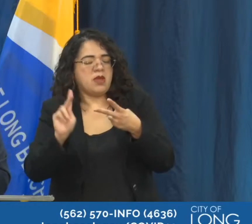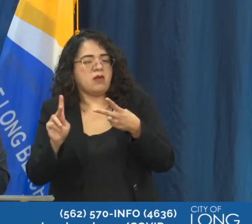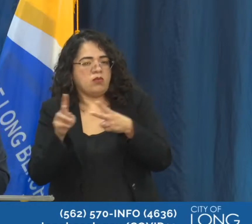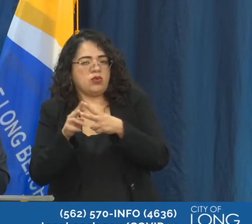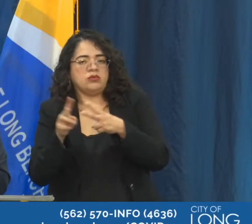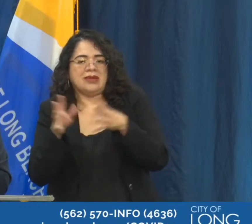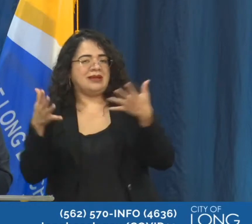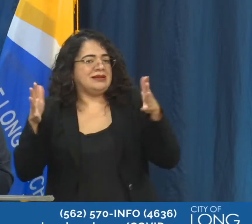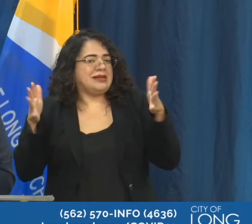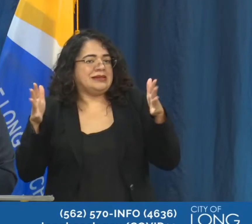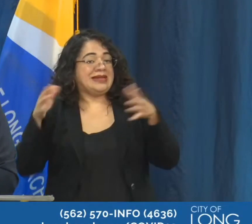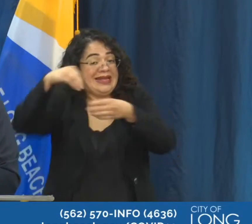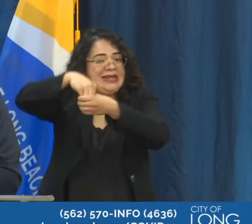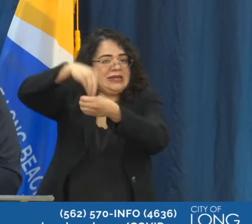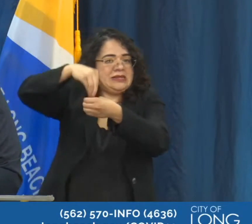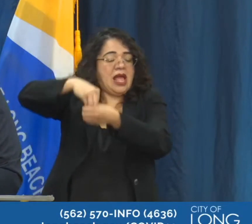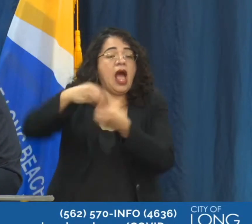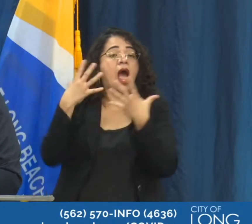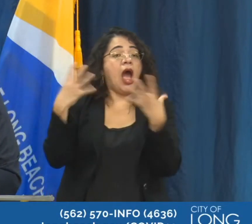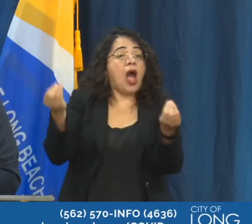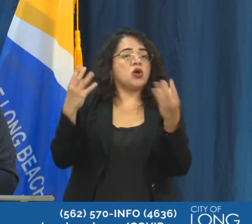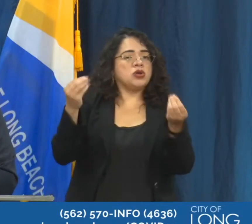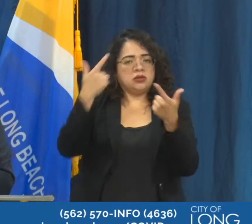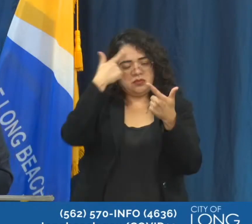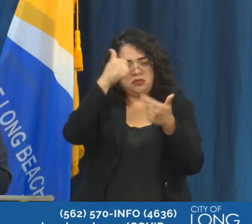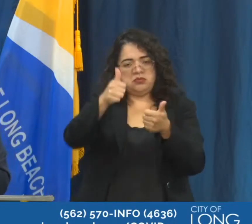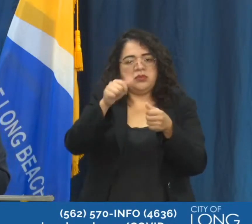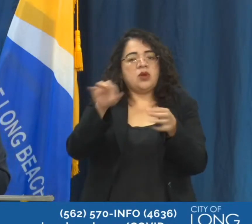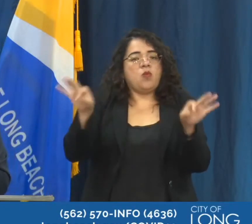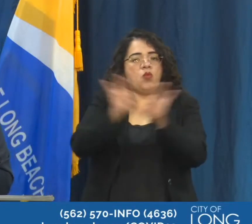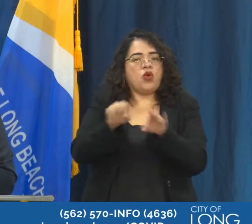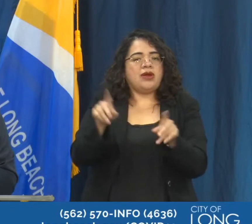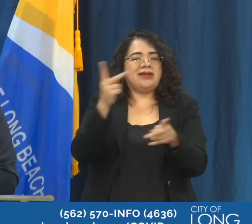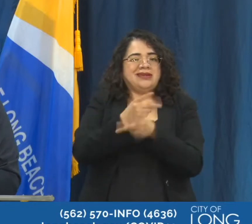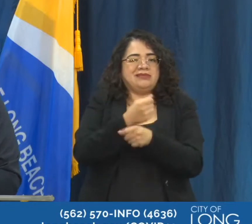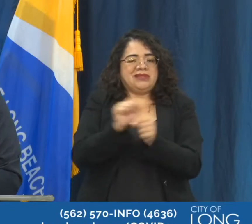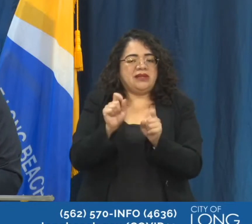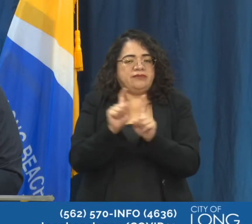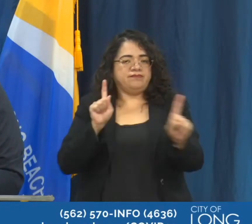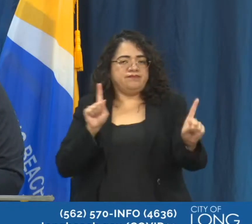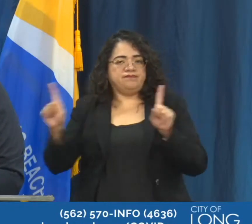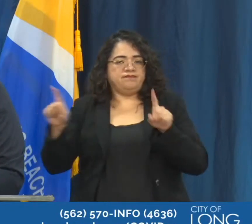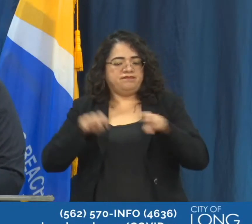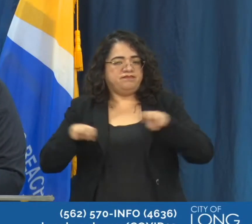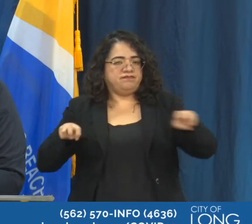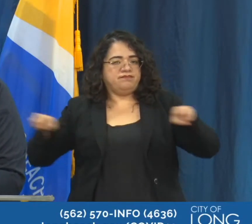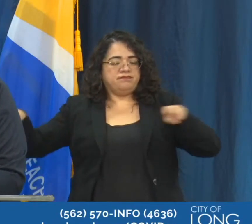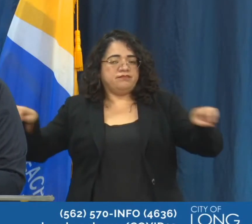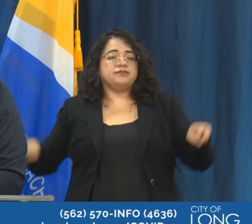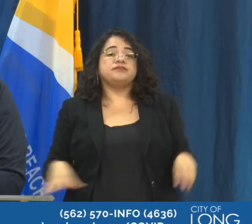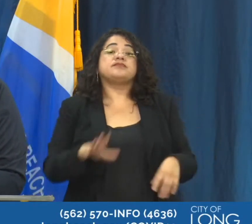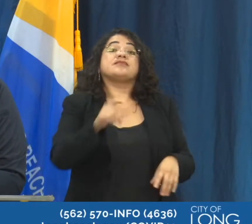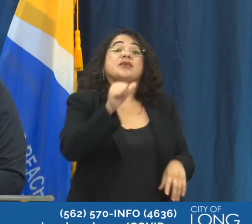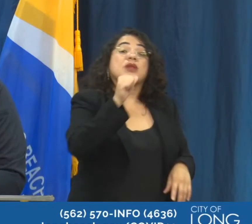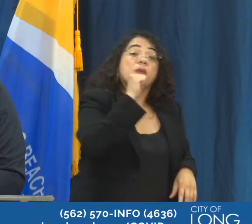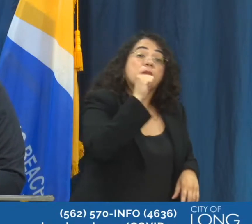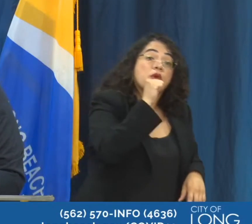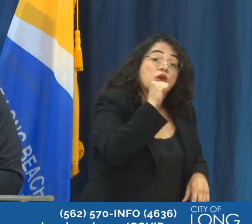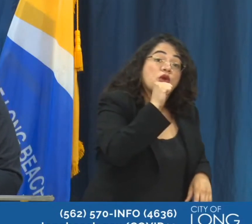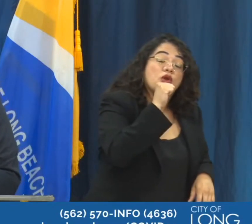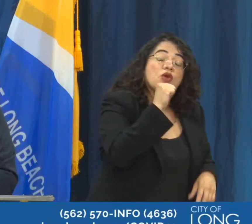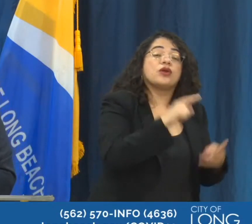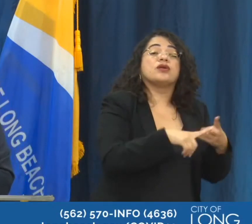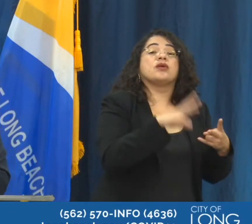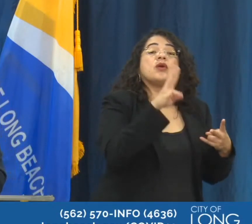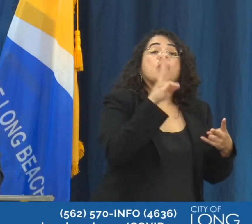25 por ciento o ocupación de 100 personas o menos o menos además que los bares y bodegas también solo pueden volver